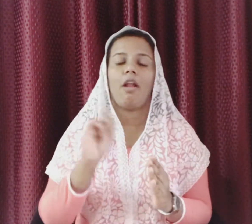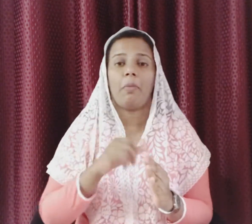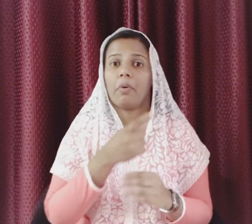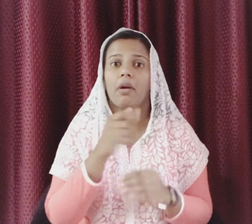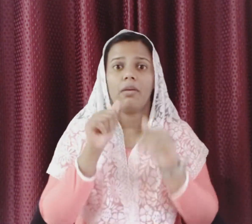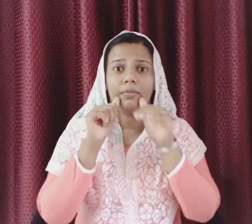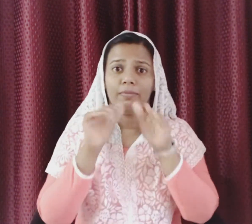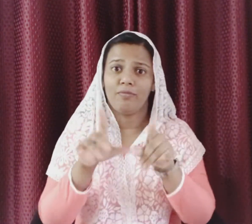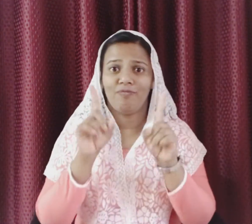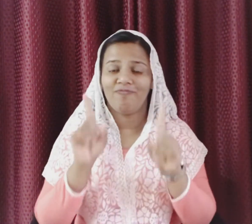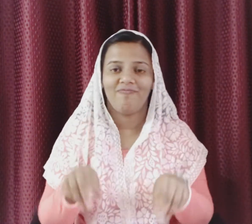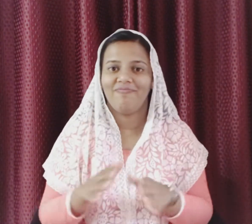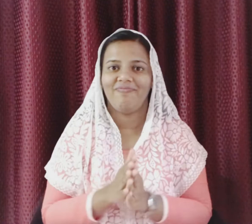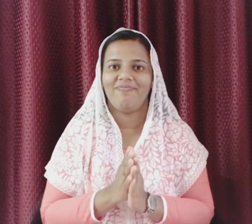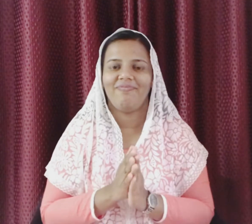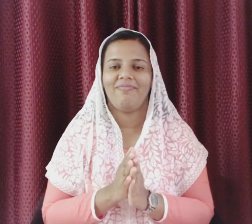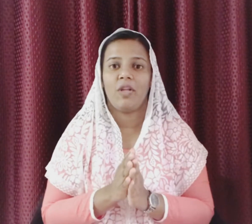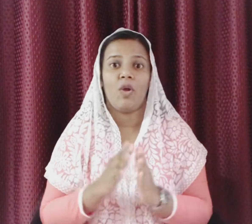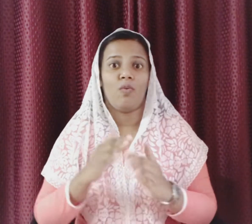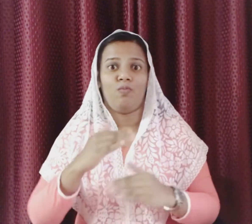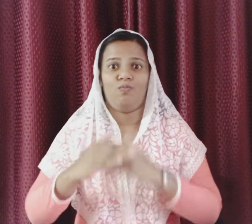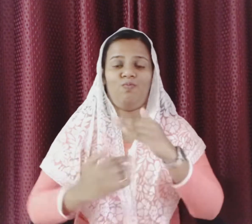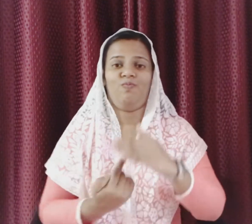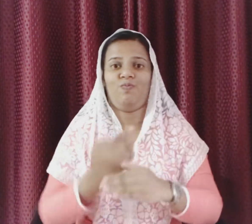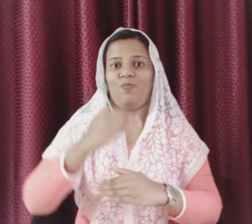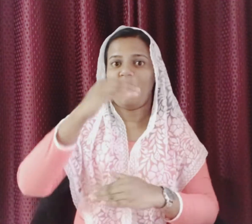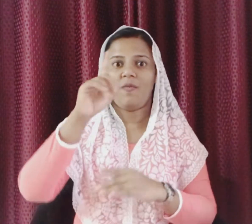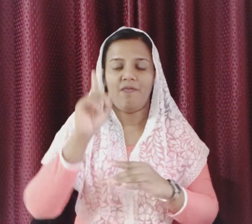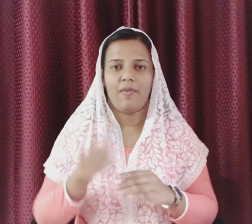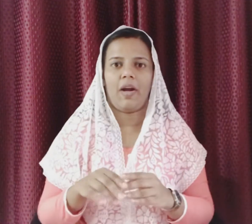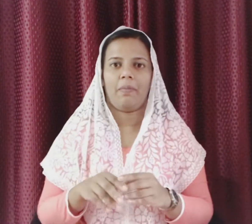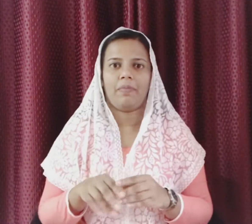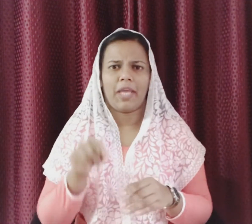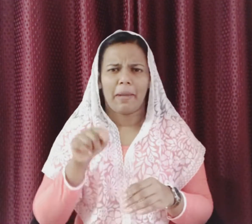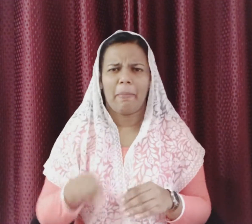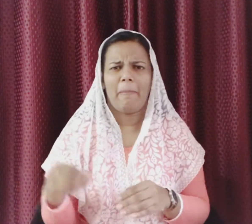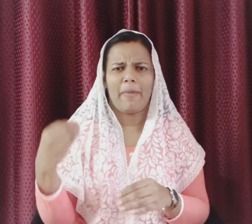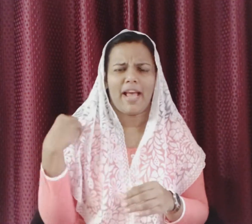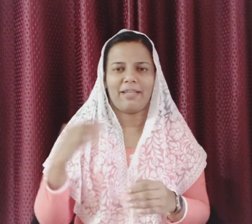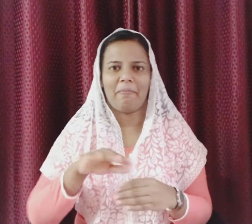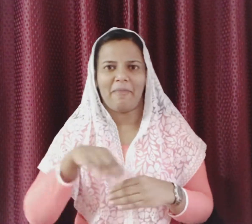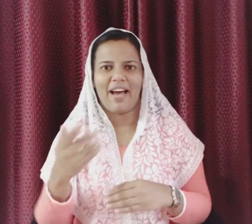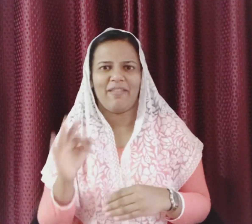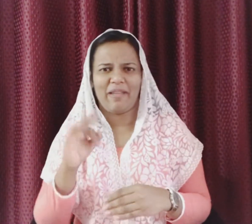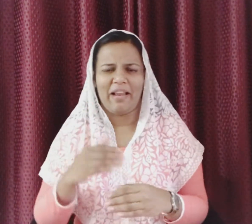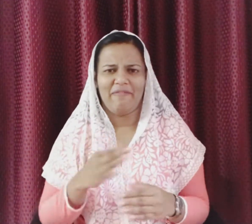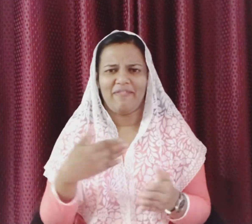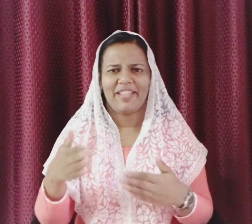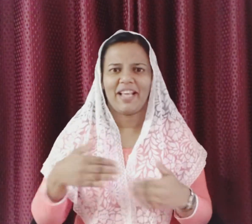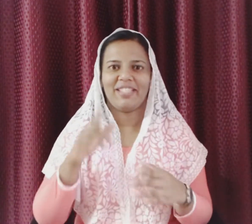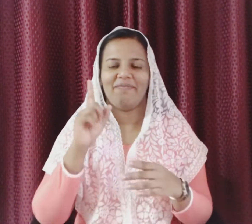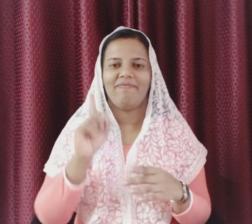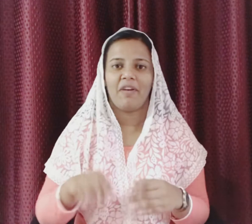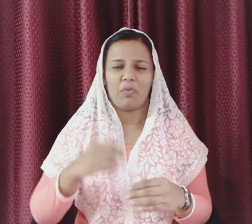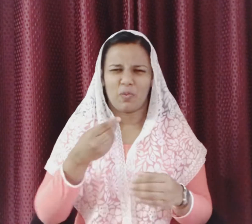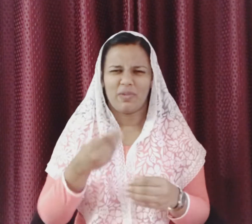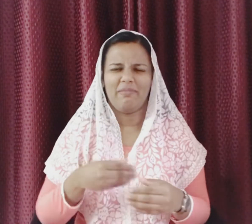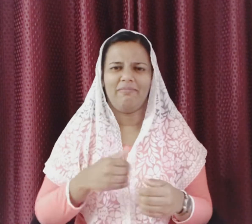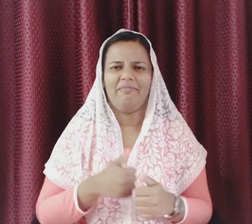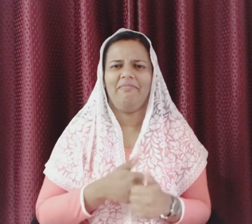വേണ്ടി ആഗ്രഹിക്കുന്നവരാണ്, ഒരു വളർച്ച പ്രാപിപ്പാൻ. ഇപ്പോഴത്തെ സ്ഥിതിയിൽ നിന്ന് ഒന്ന് ഭേദമാകണം, കുറച്ചുകൂടെ ഒന്ന് മുന്നേറണം, കുറച്ചുകൂടെയൊക്കെ